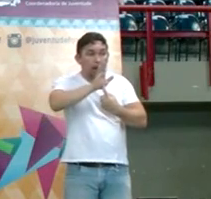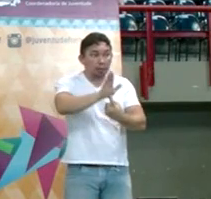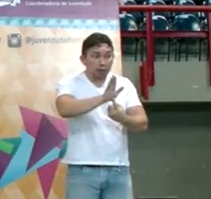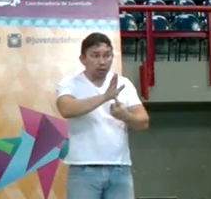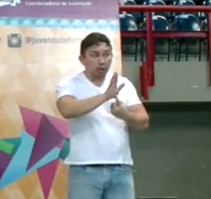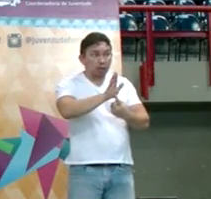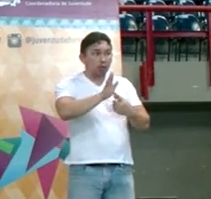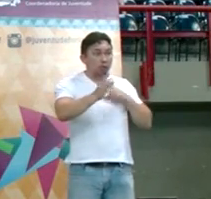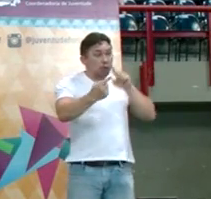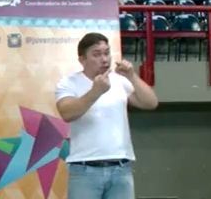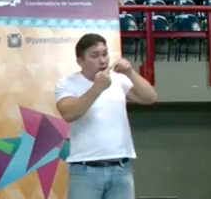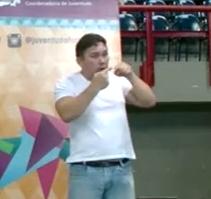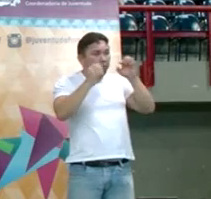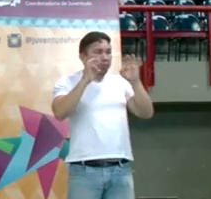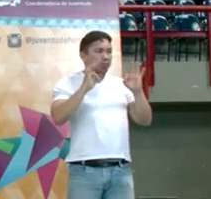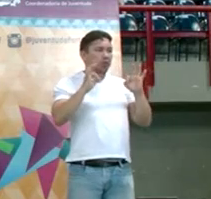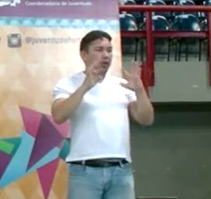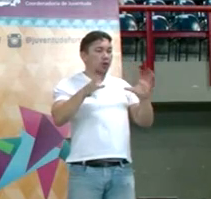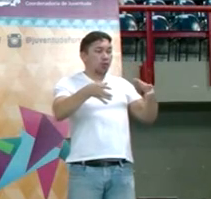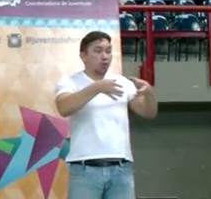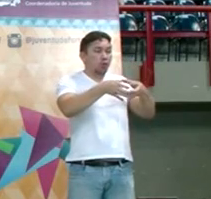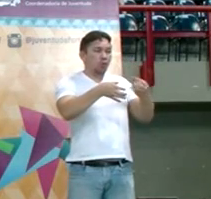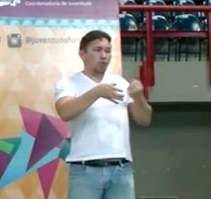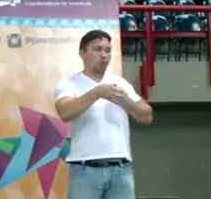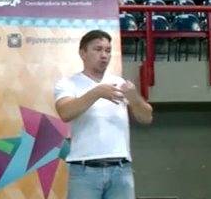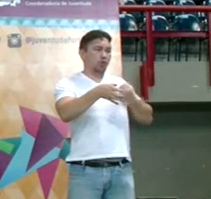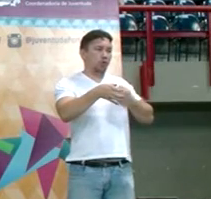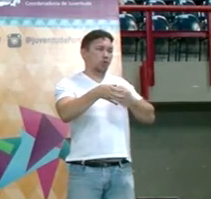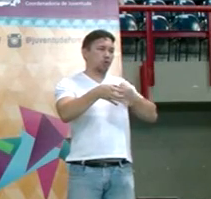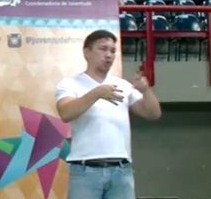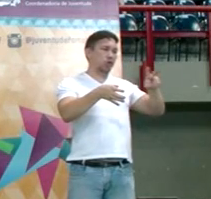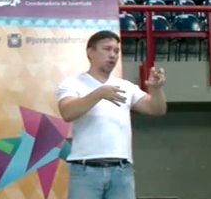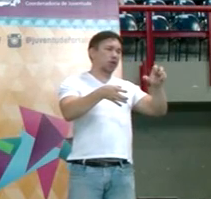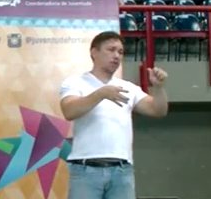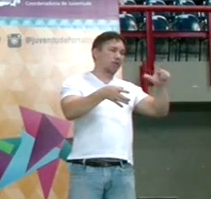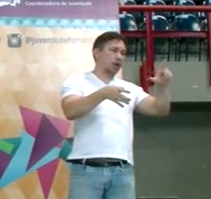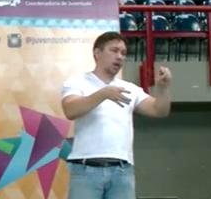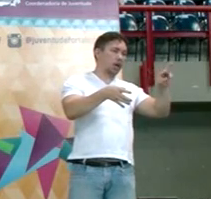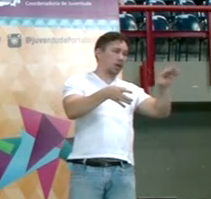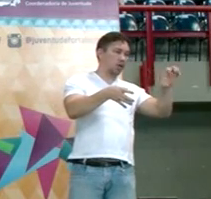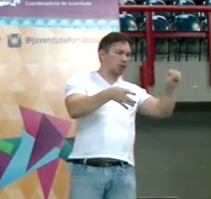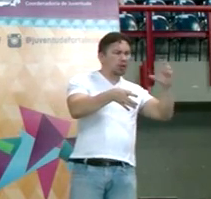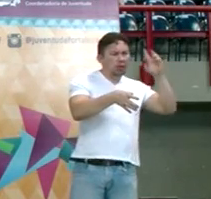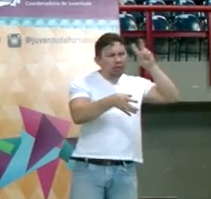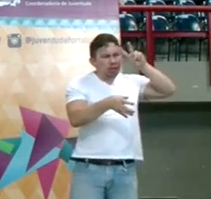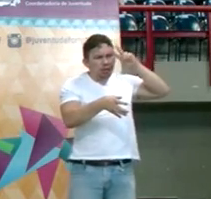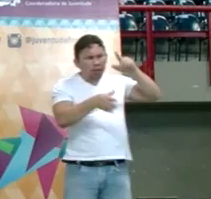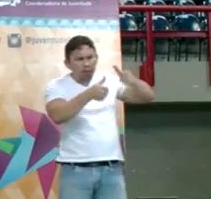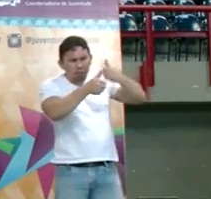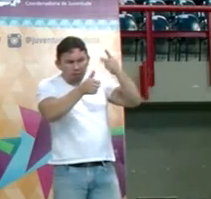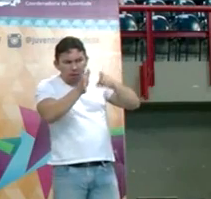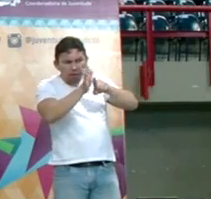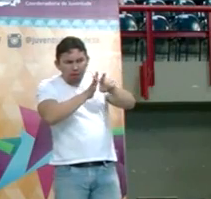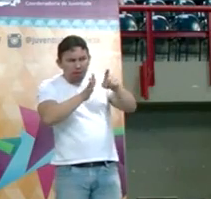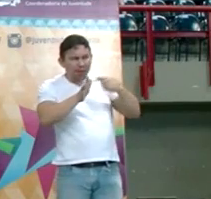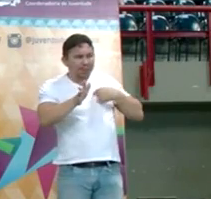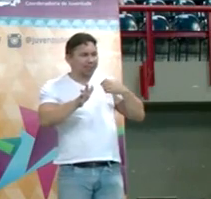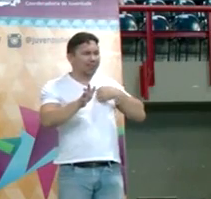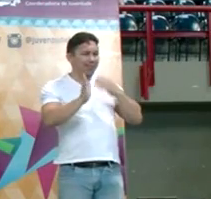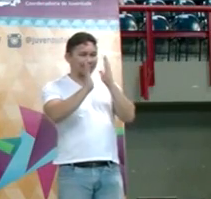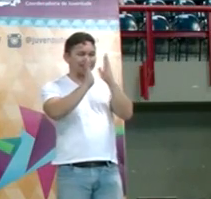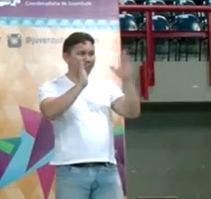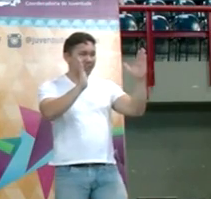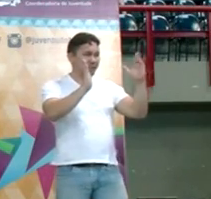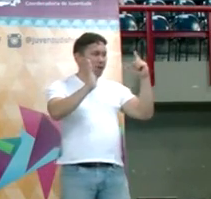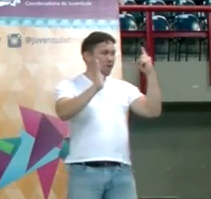de forma ideal o conjunto de valores. Aquele primeiro exemplo que eu dei, vocês lembram da livraria? Vendeu